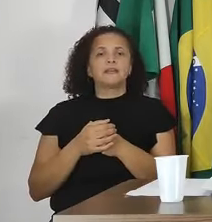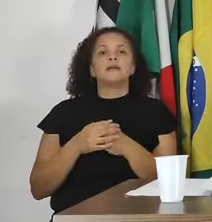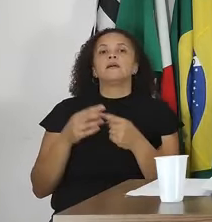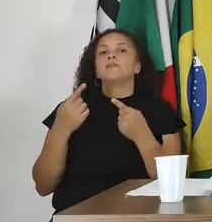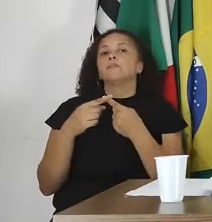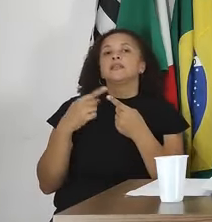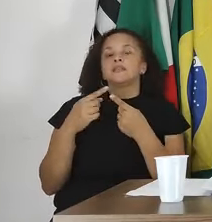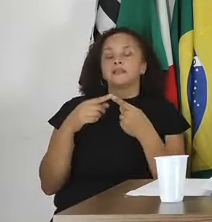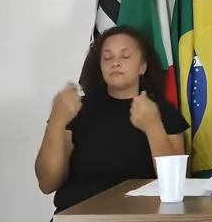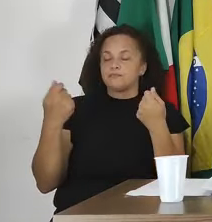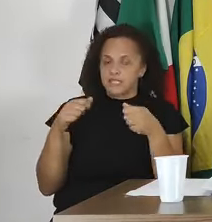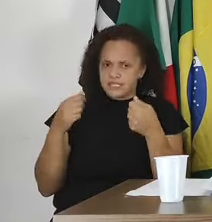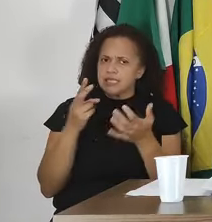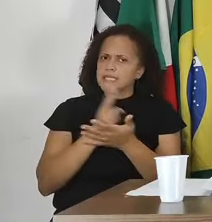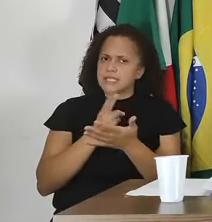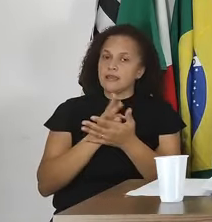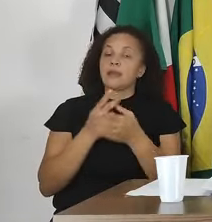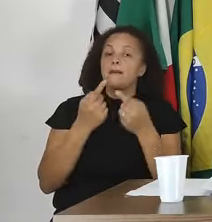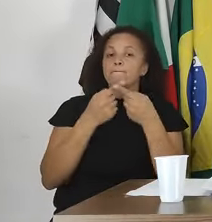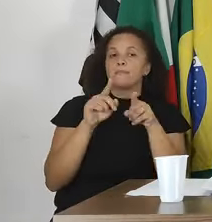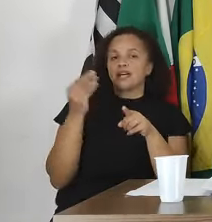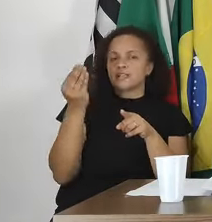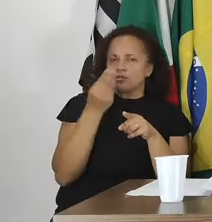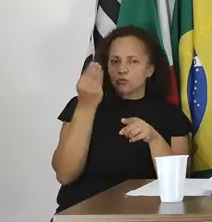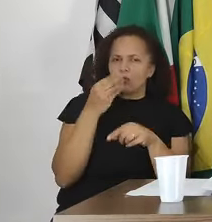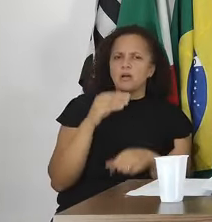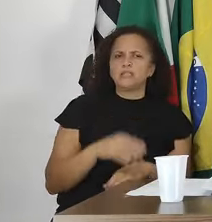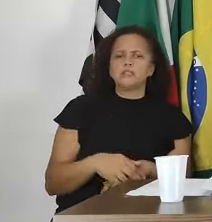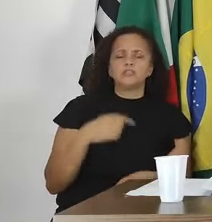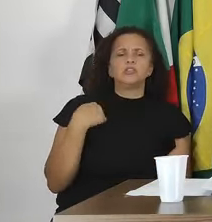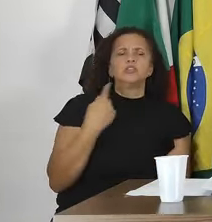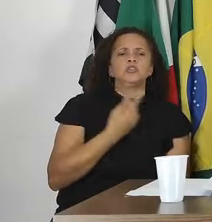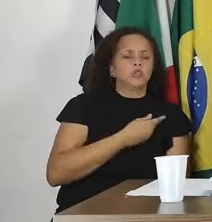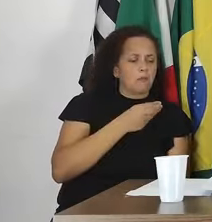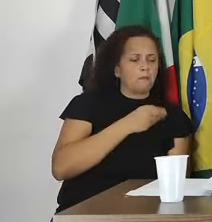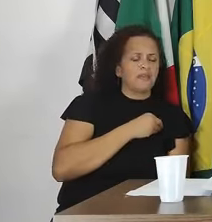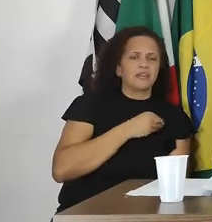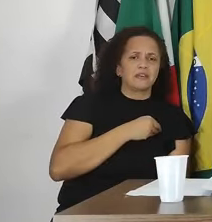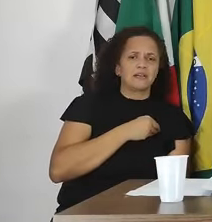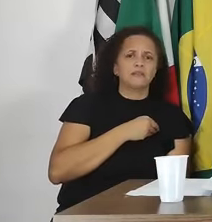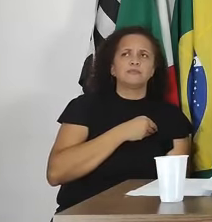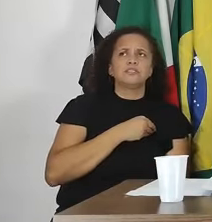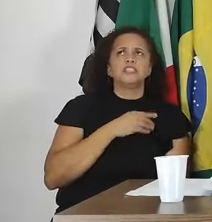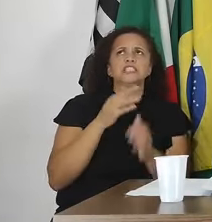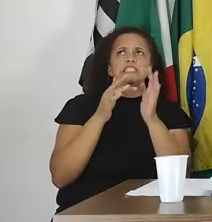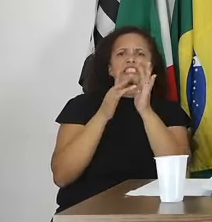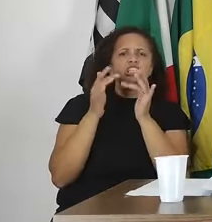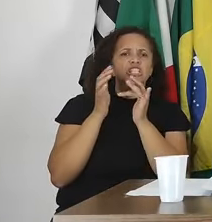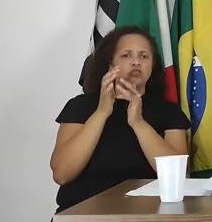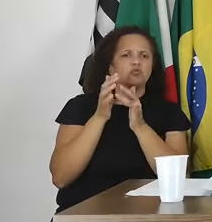gente mancha o nome de Jesus. Você acha que quando você faz alguma coisa de errado, sua mãe e seu pai não ficam